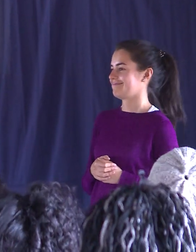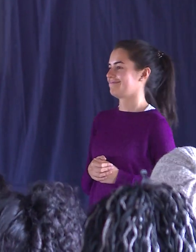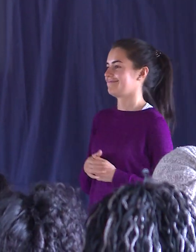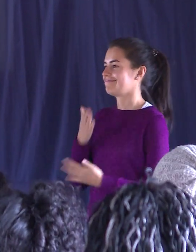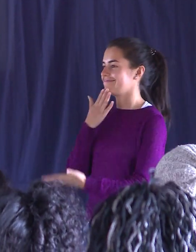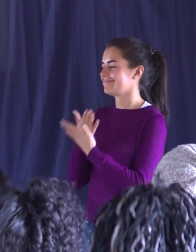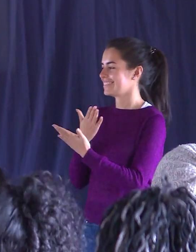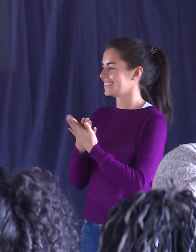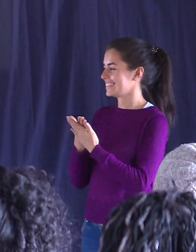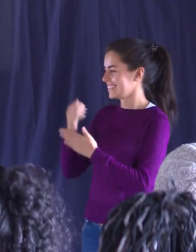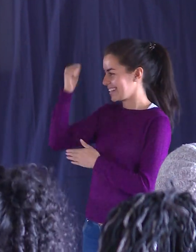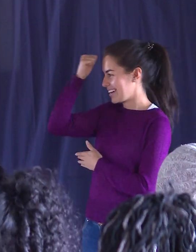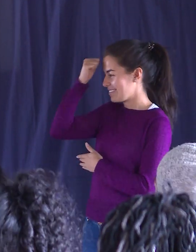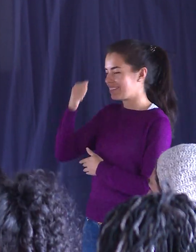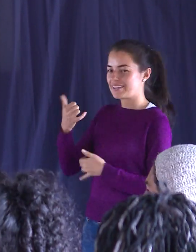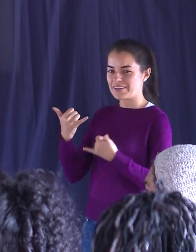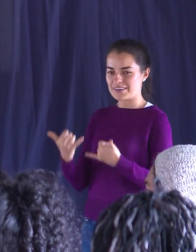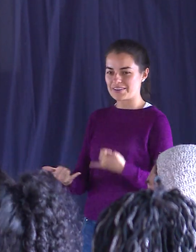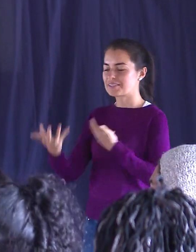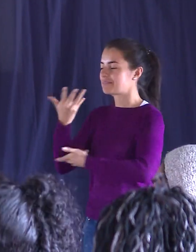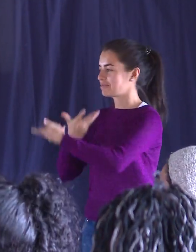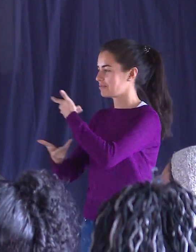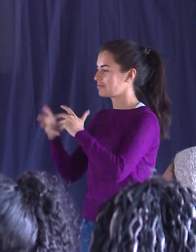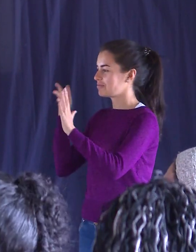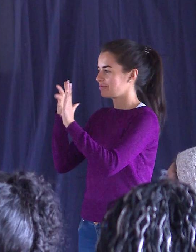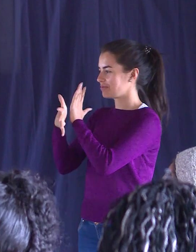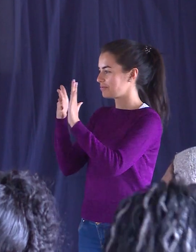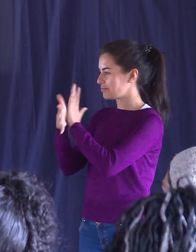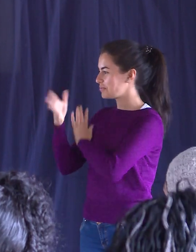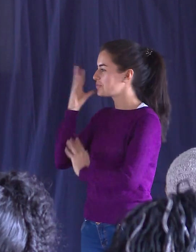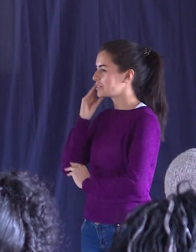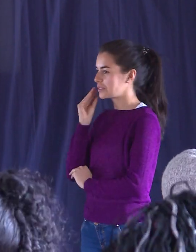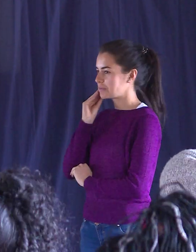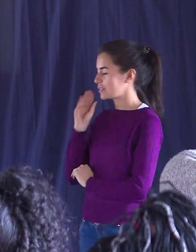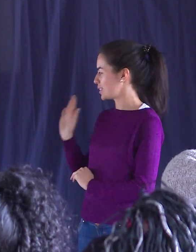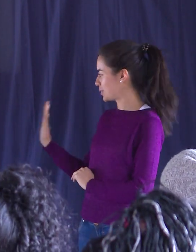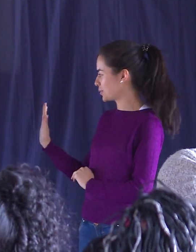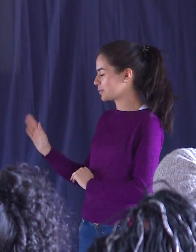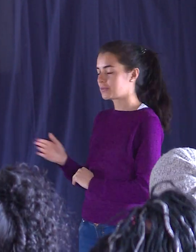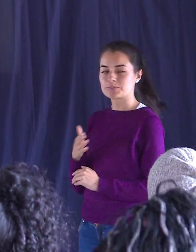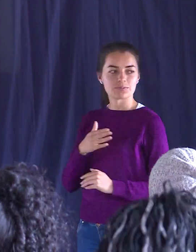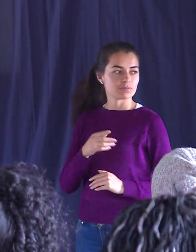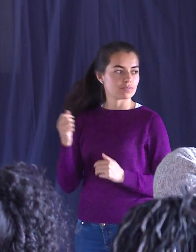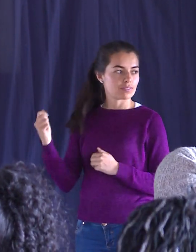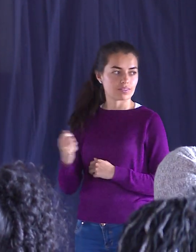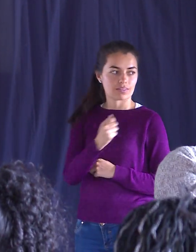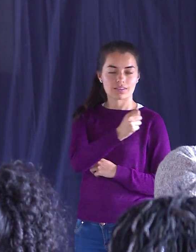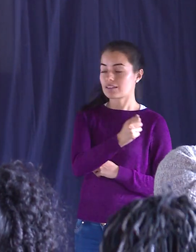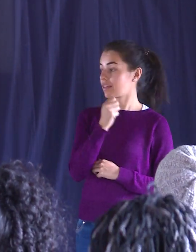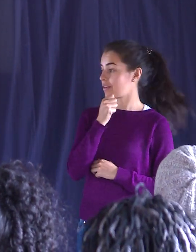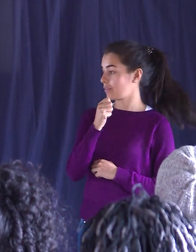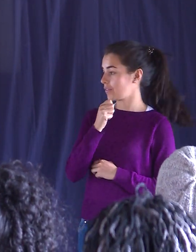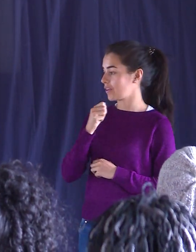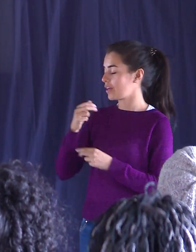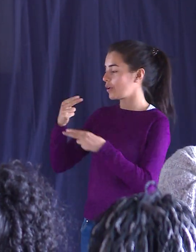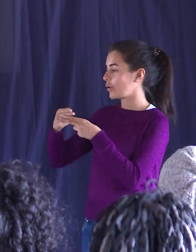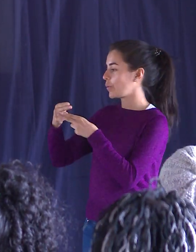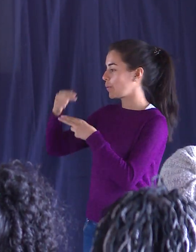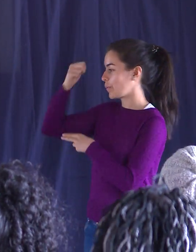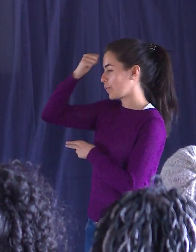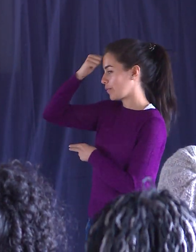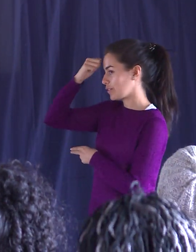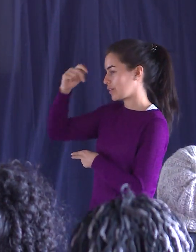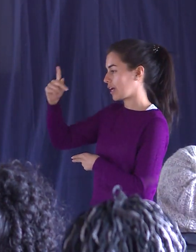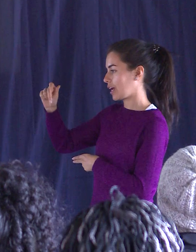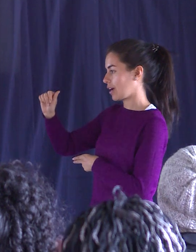y pues hoy nos van a compartir su experiencia. Entonces pues yo voy a pasar el micrófono a Caterina Aldana, una de las maestras que